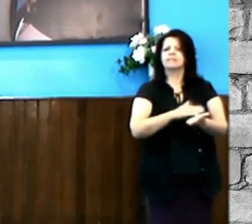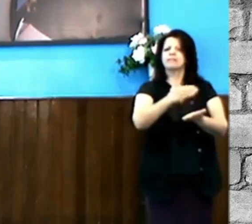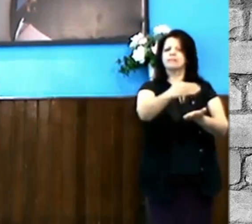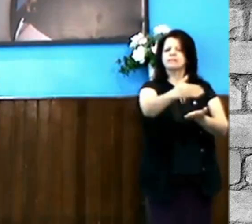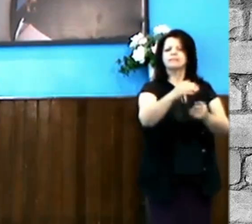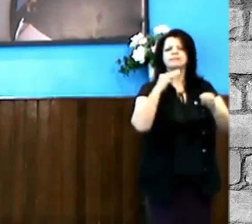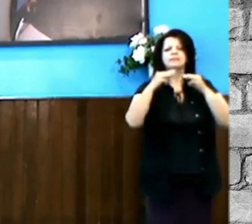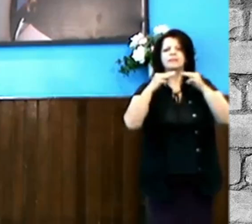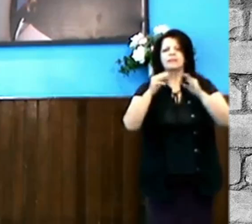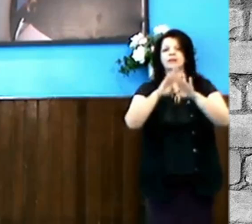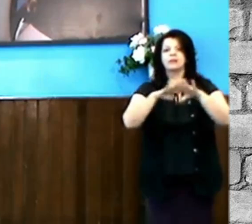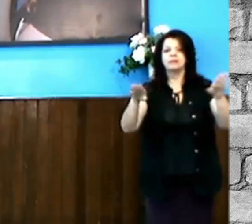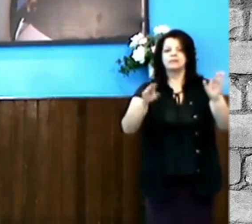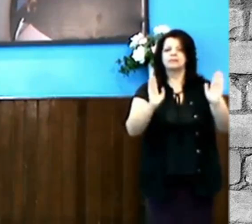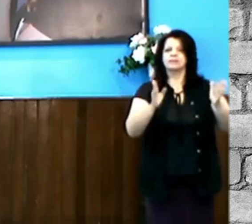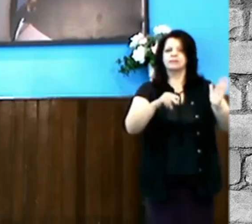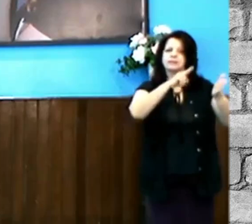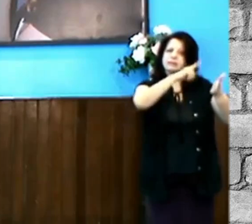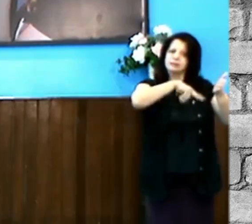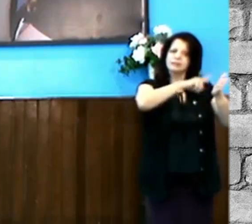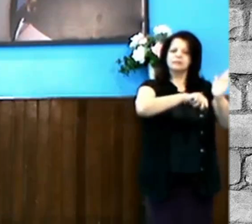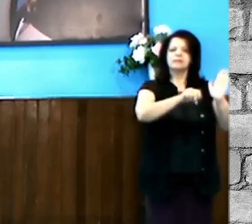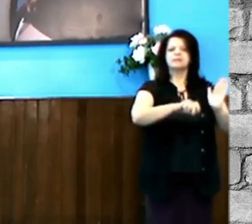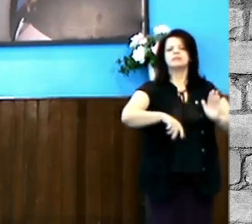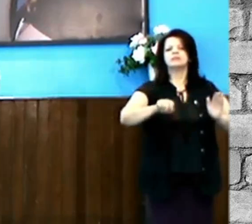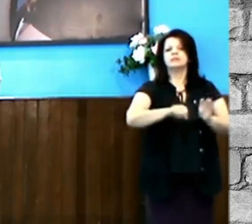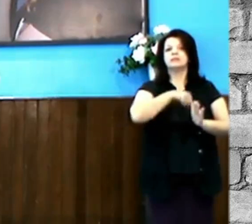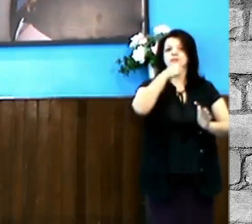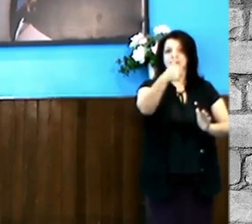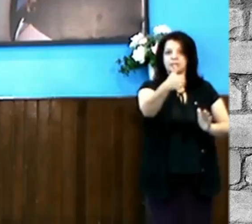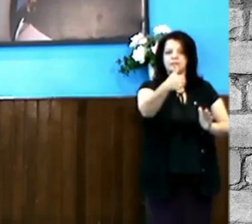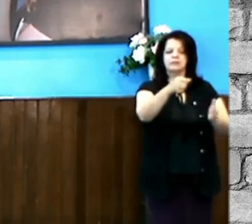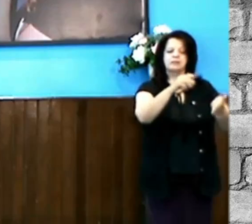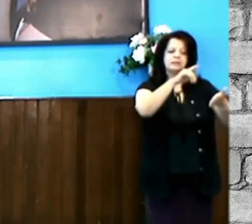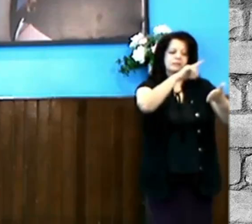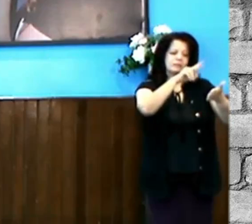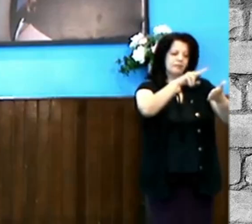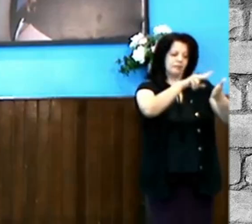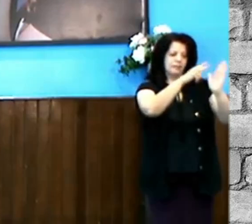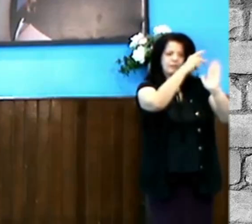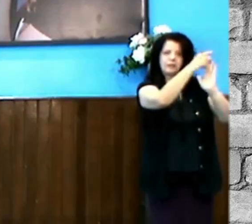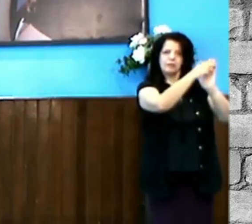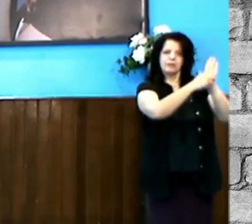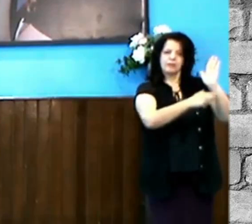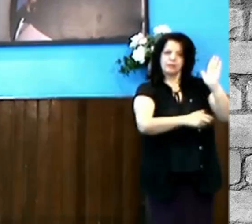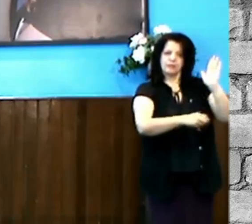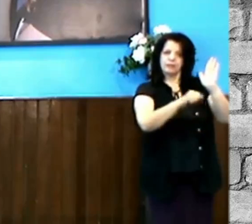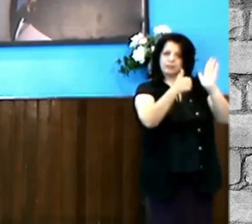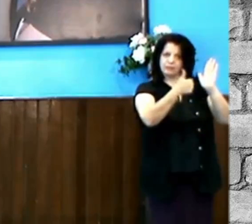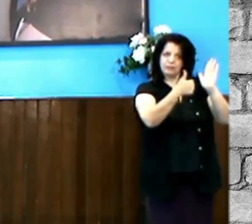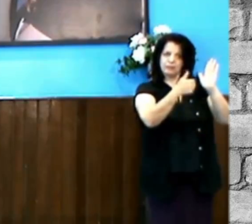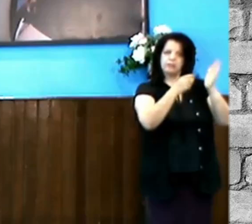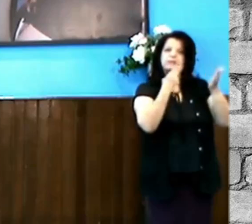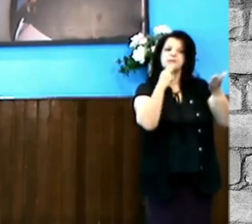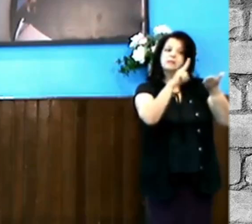nesse texto de 1 de João capítulo 1, versículo 9. A palavra de Deus diz assim. Eu vou ler, na verdade, versículos 7 a 9.